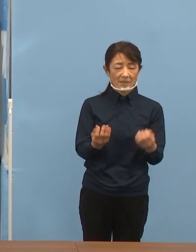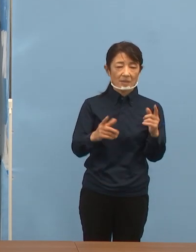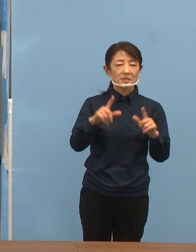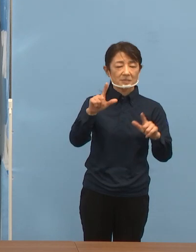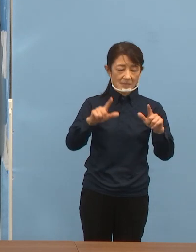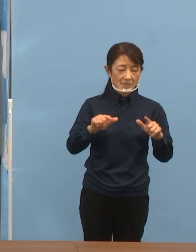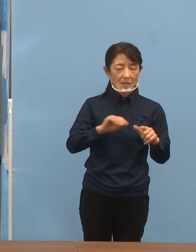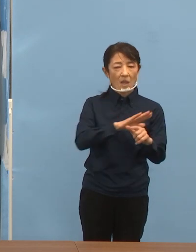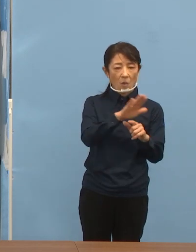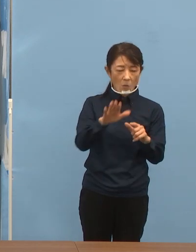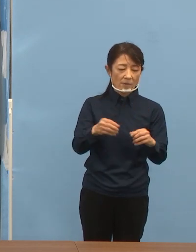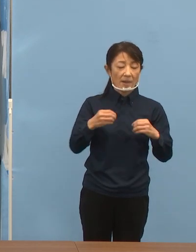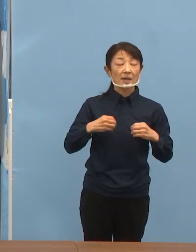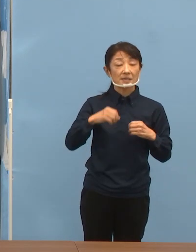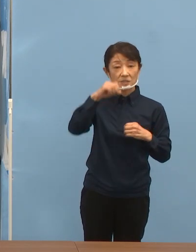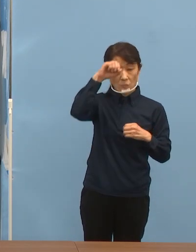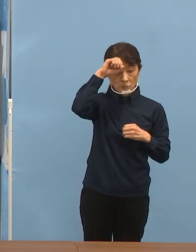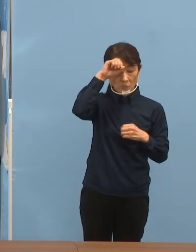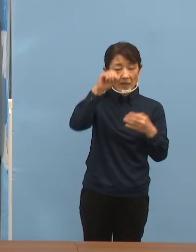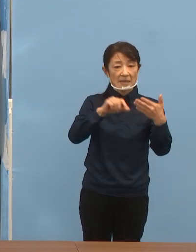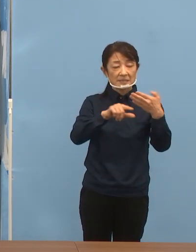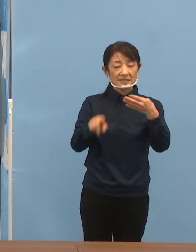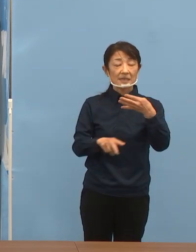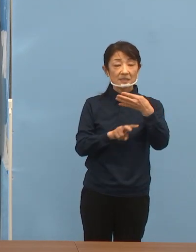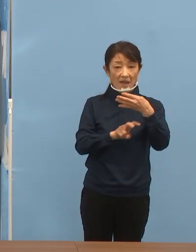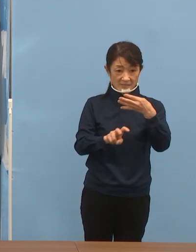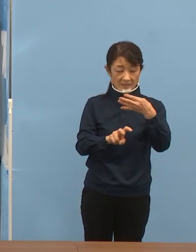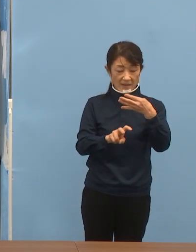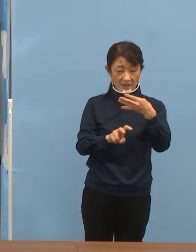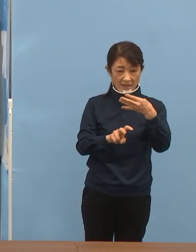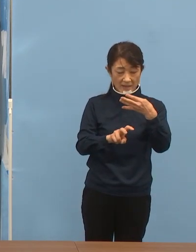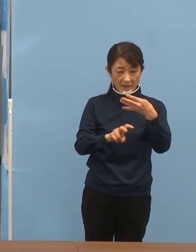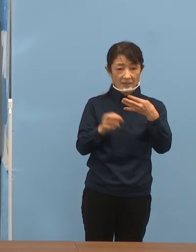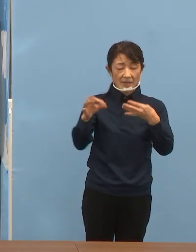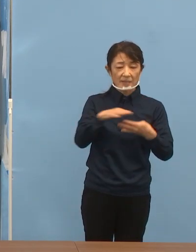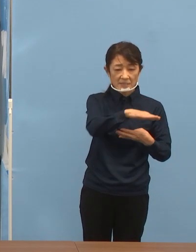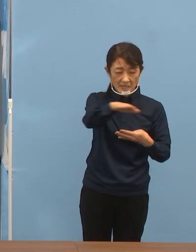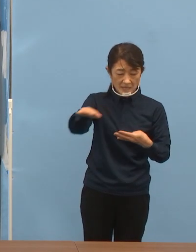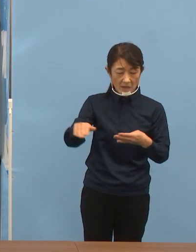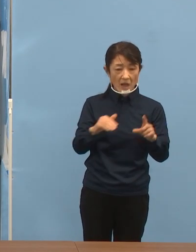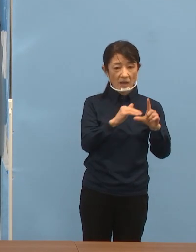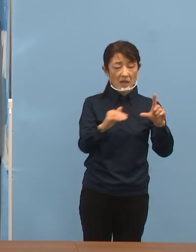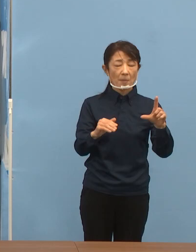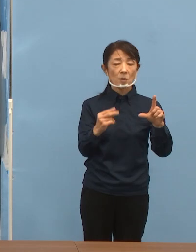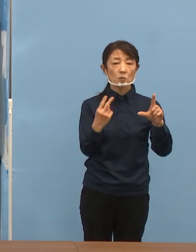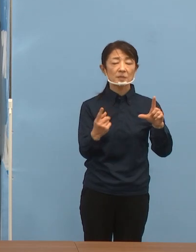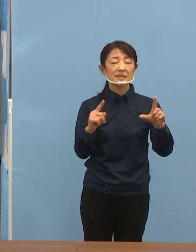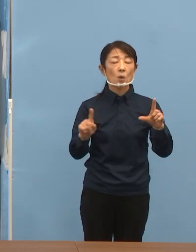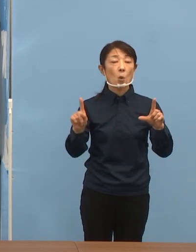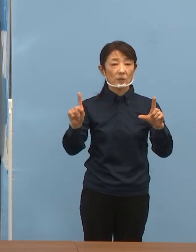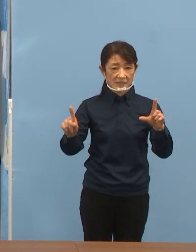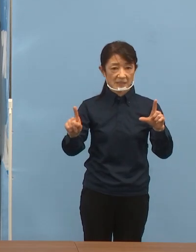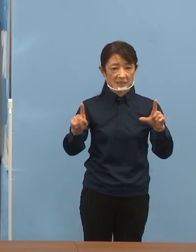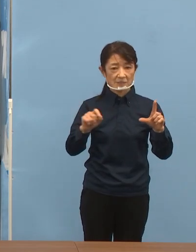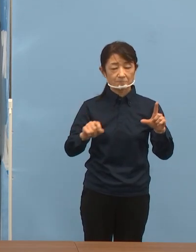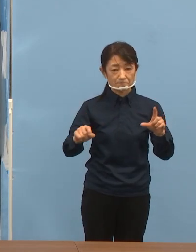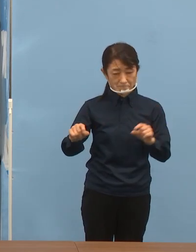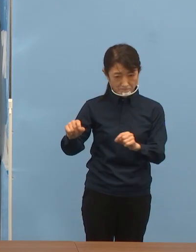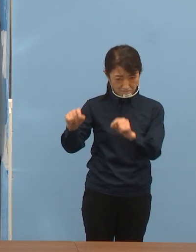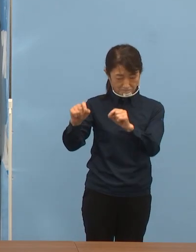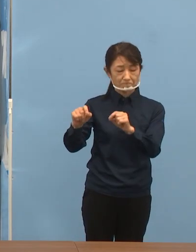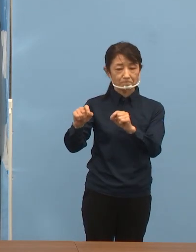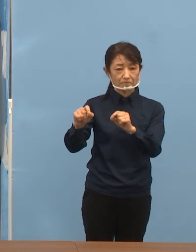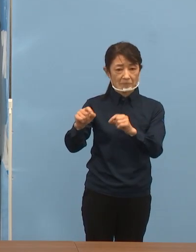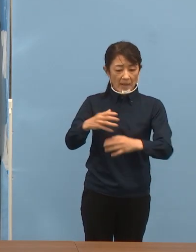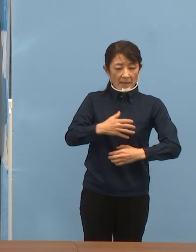染症につきましては、去る4月20日に県内全域の感染段階をレベル2の1に引き上げるとともに、警